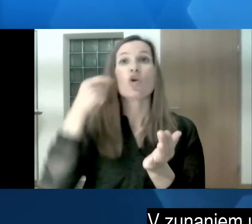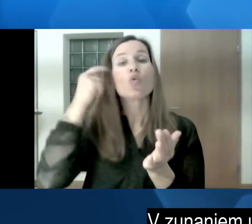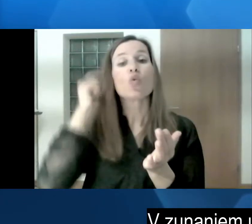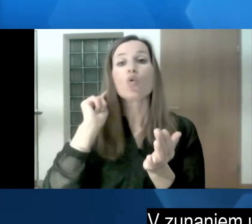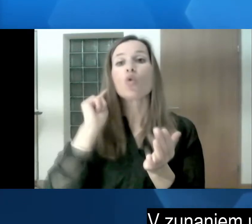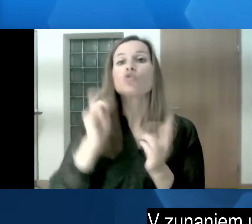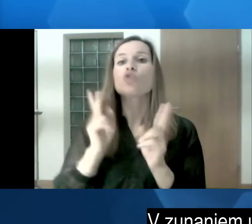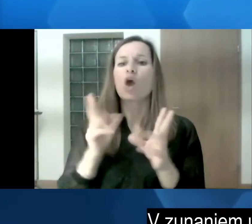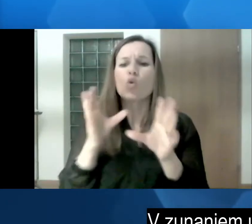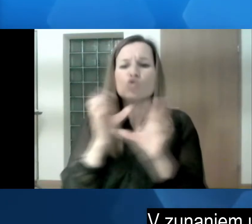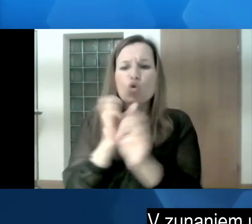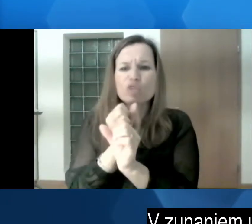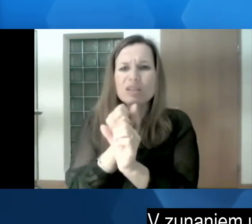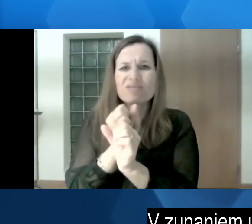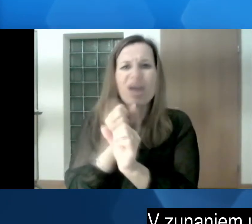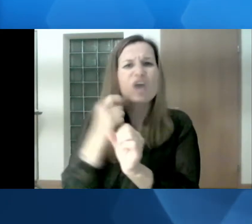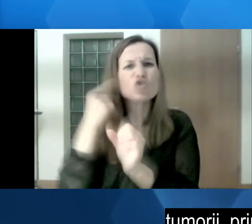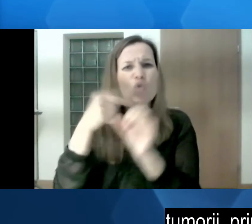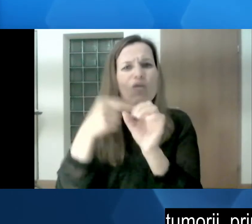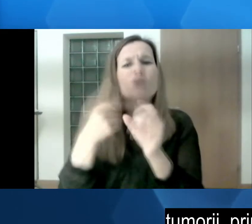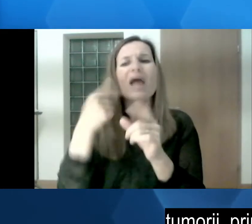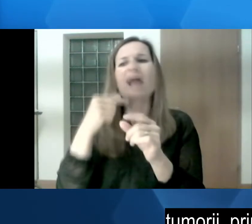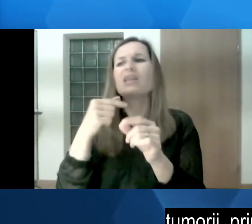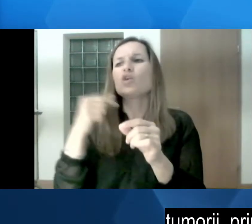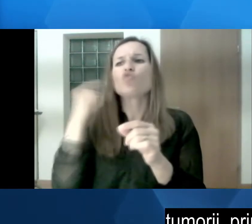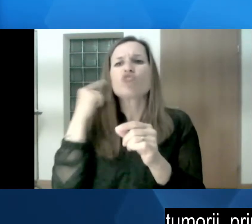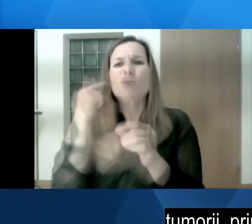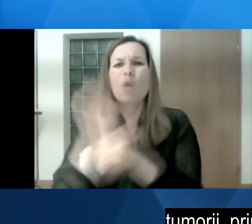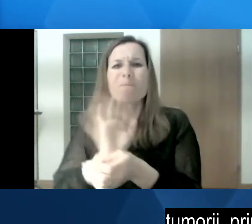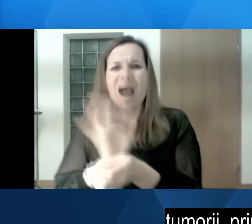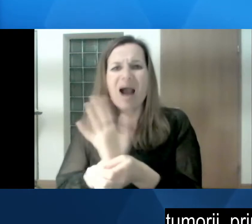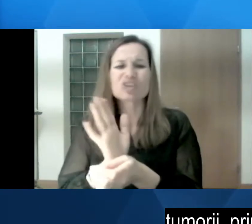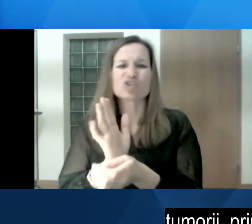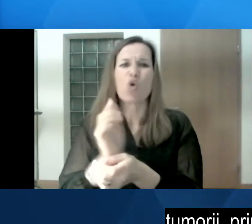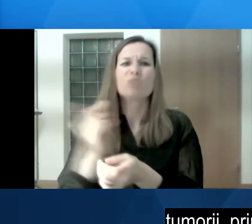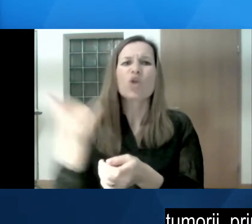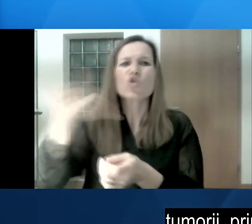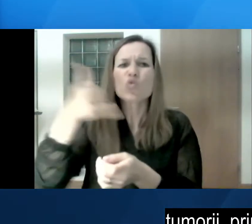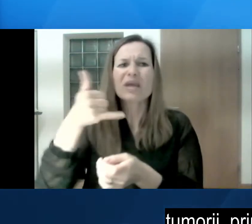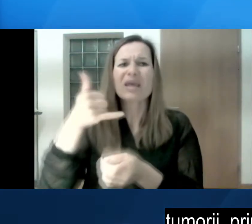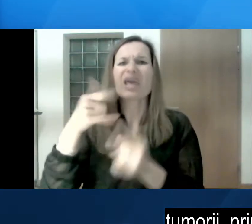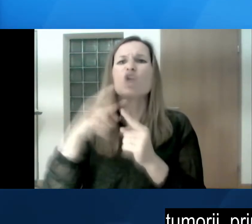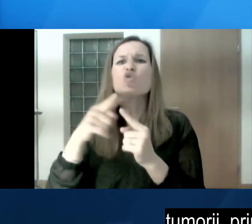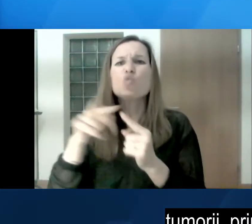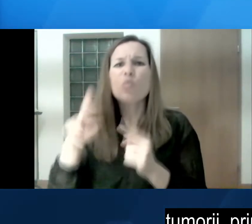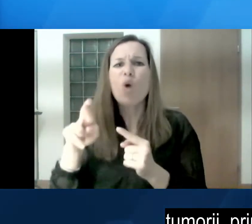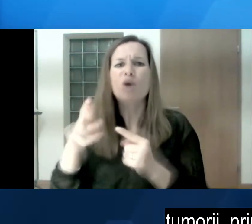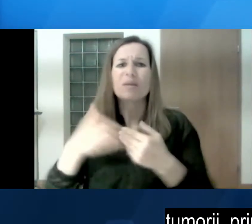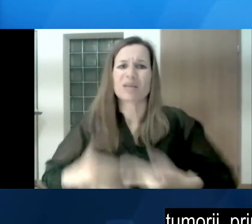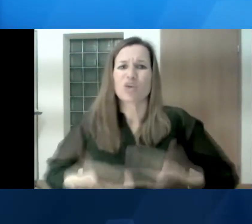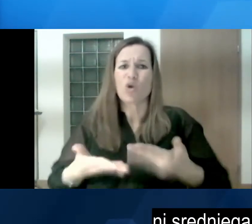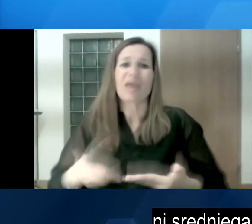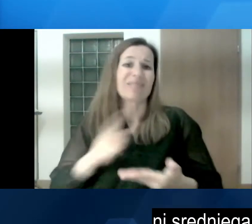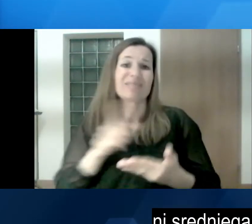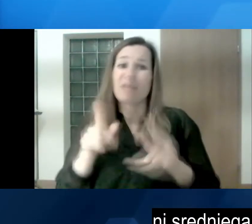sluhovoda, ušesno maslo, tujki, tumorji. prirojene nepravilnosti, ni razvitega